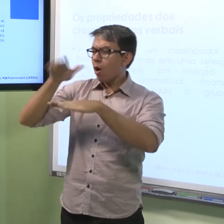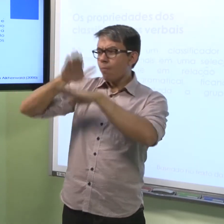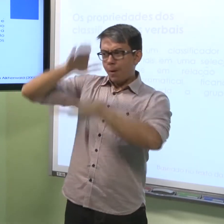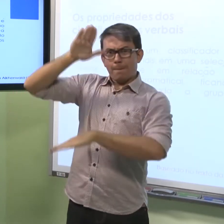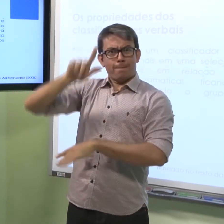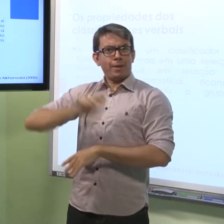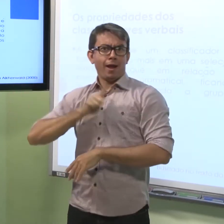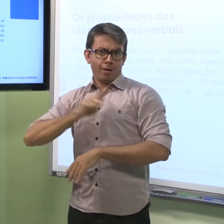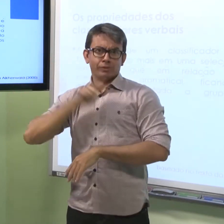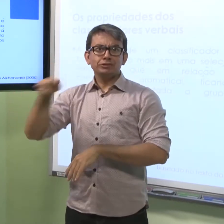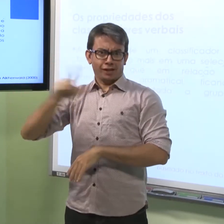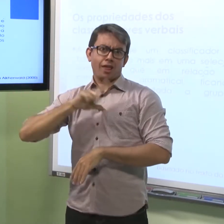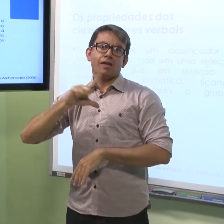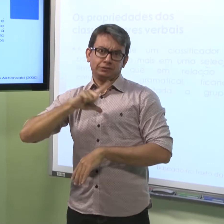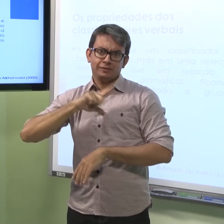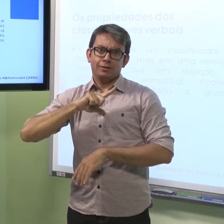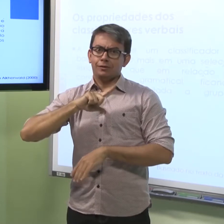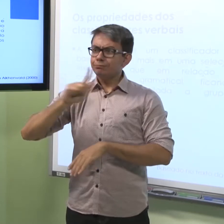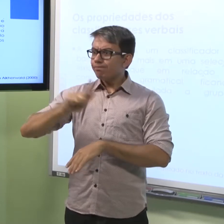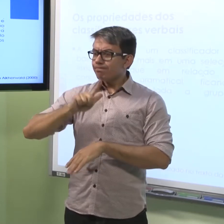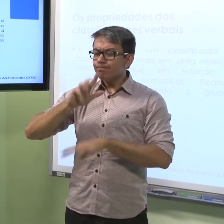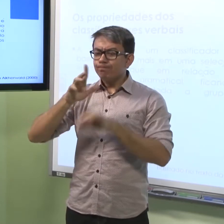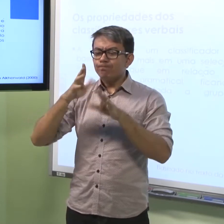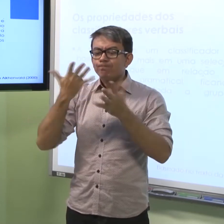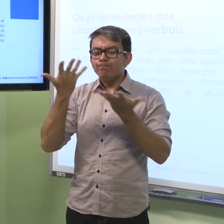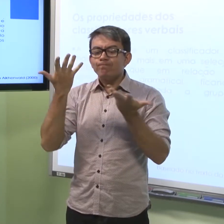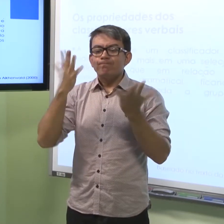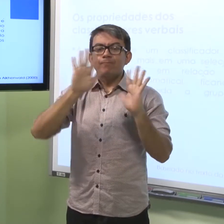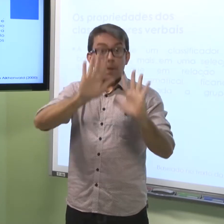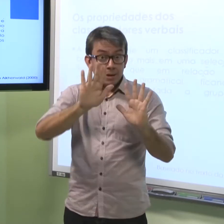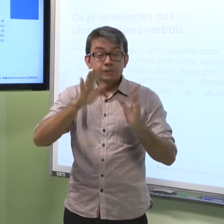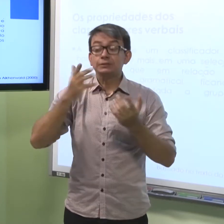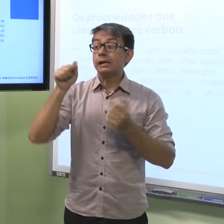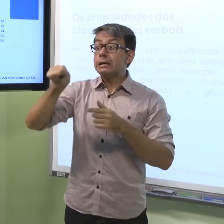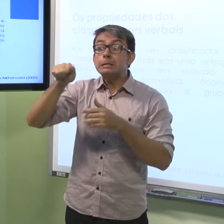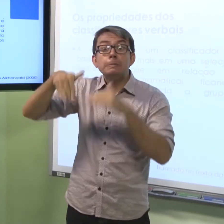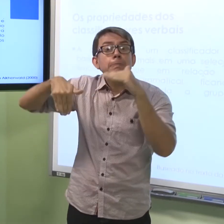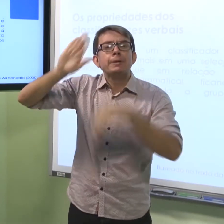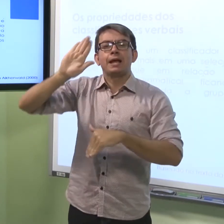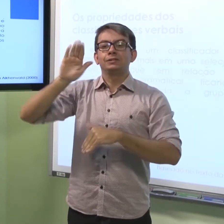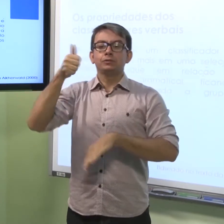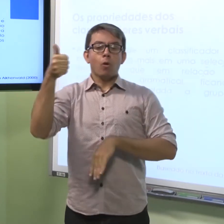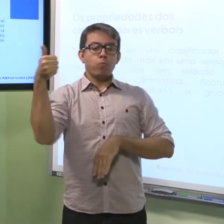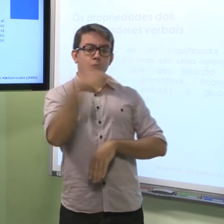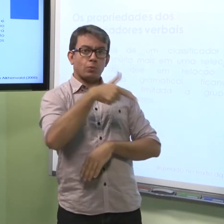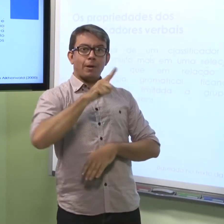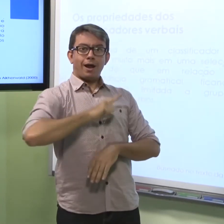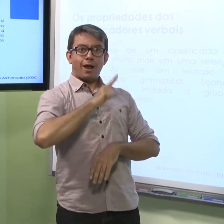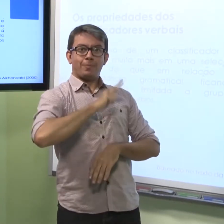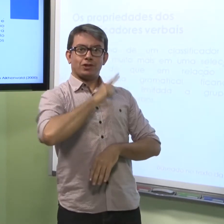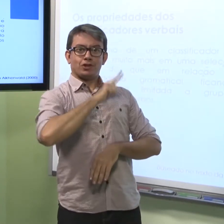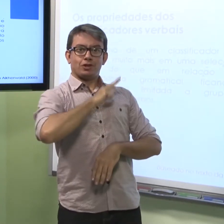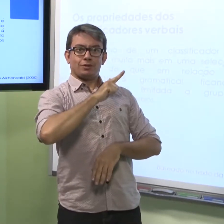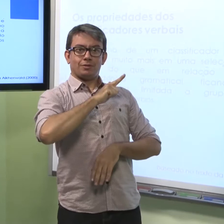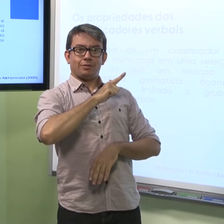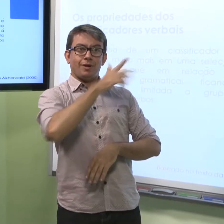para que ele possa ter uma origem gramatical. Só que não